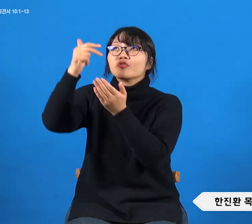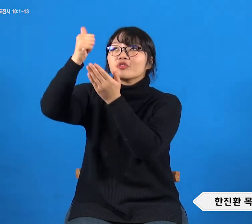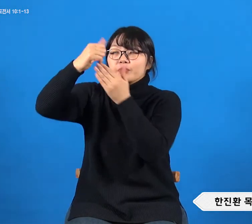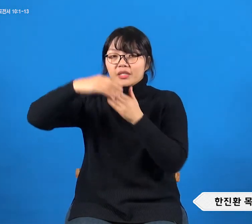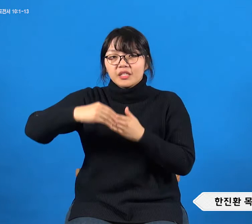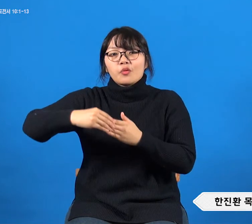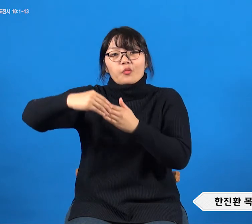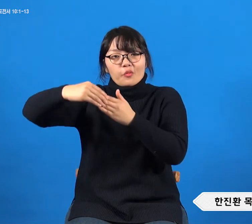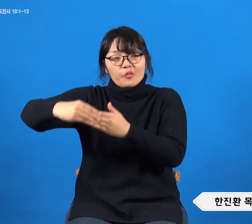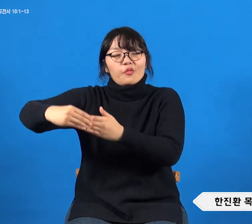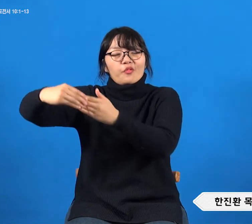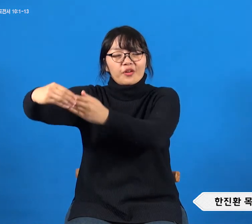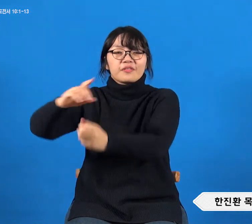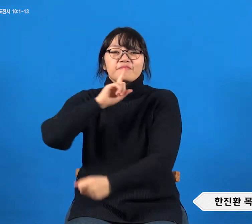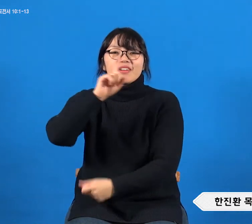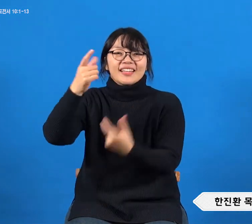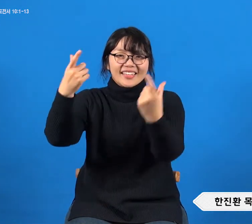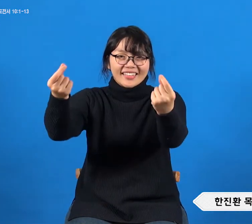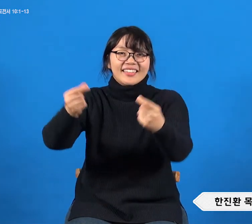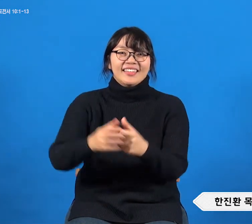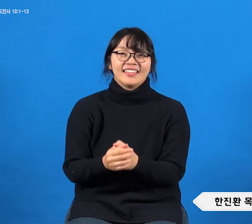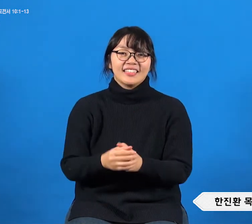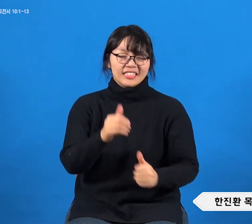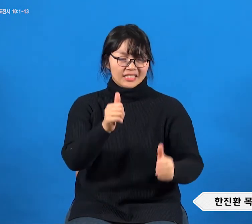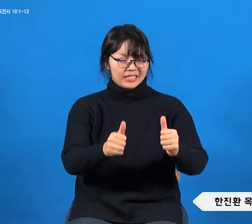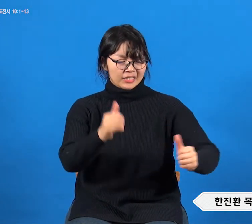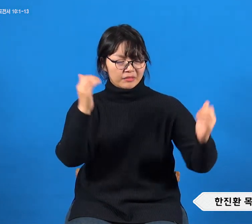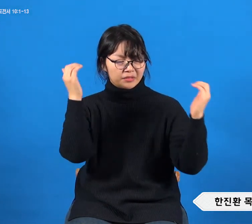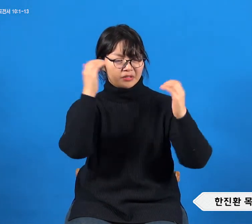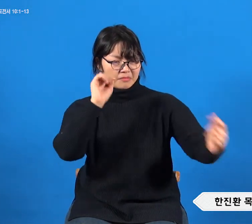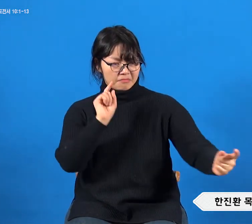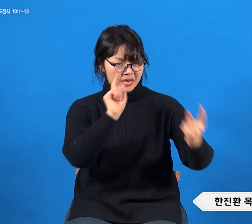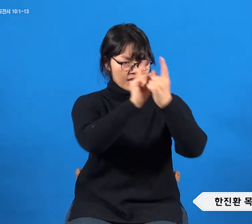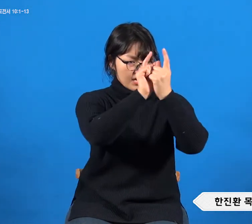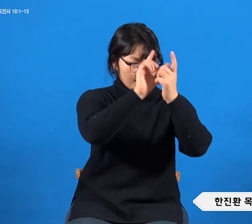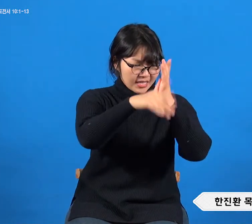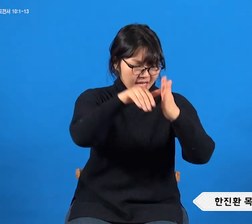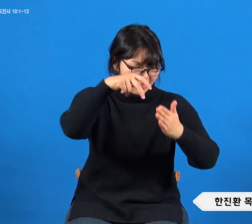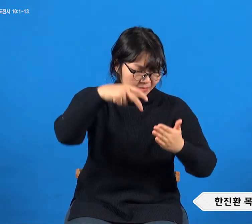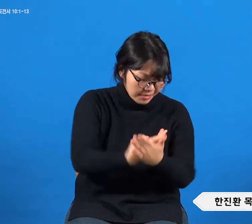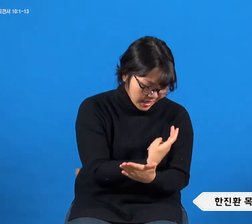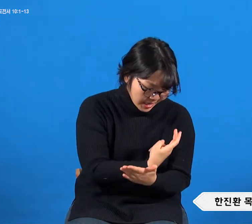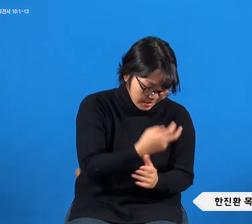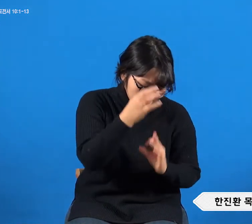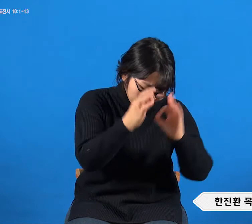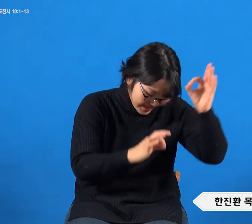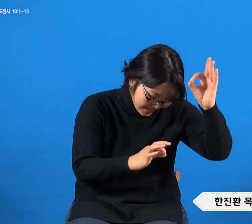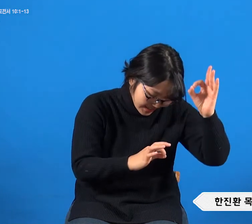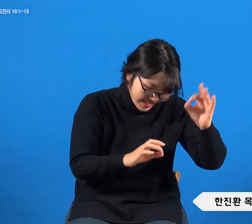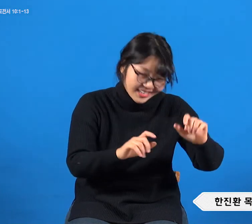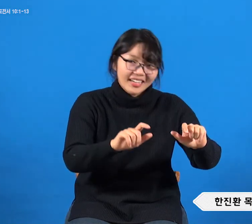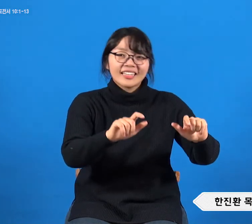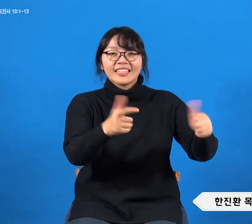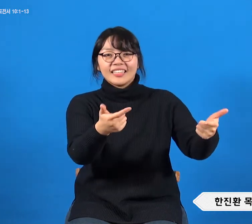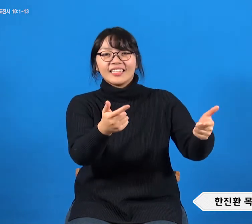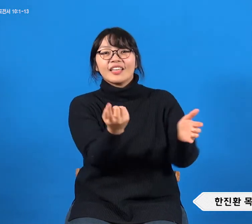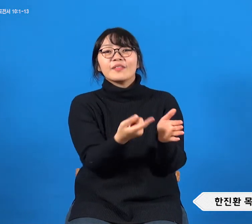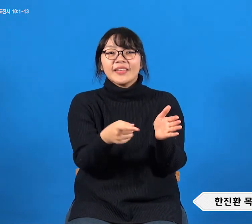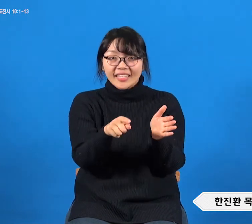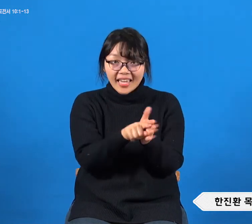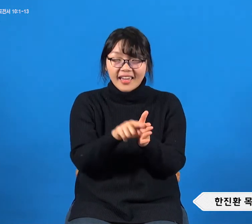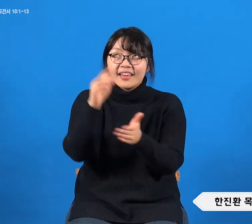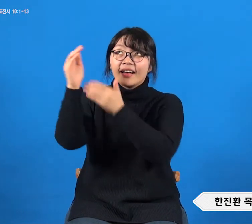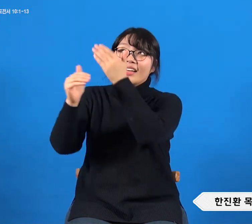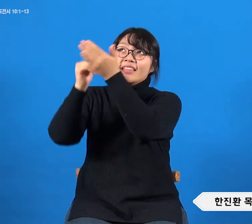주신다 하는 말이죠. 시험을 당할 때에 넘어지지 않도록, 실족하지 않도록